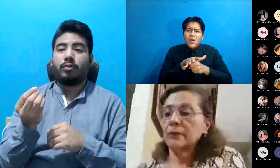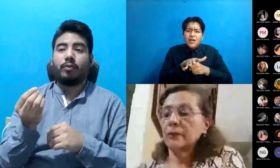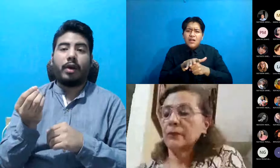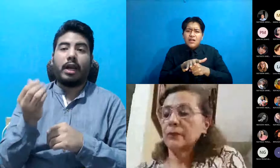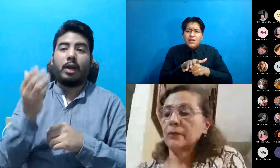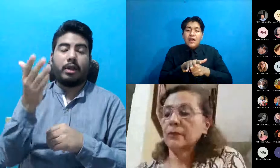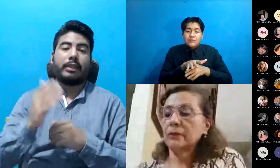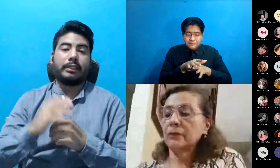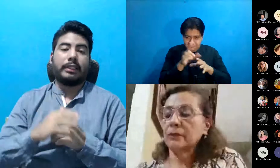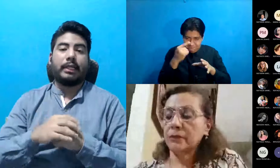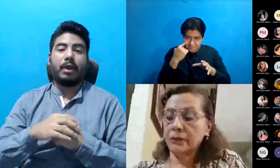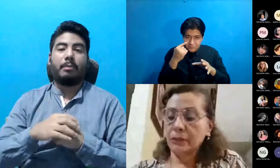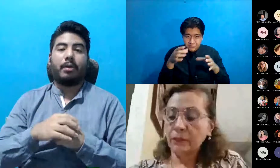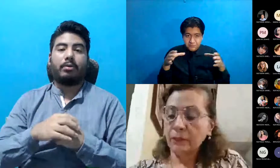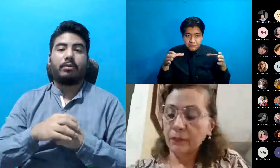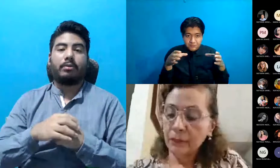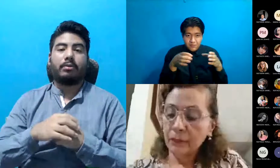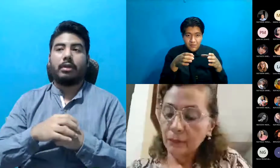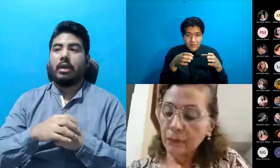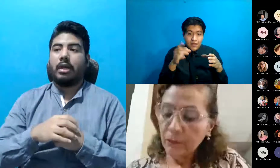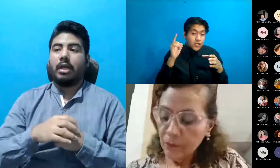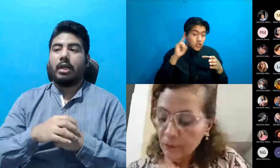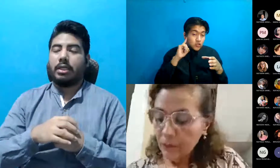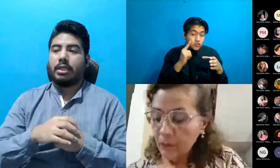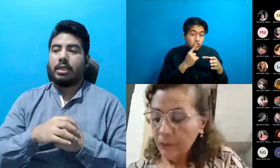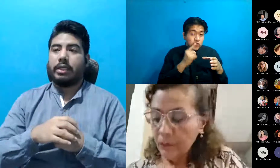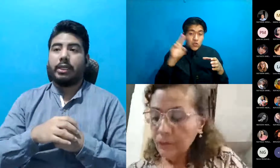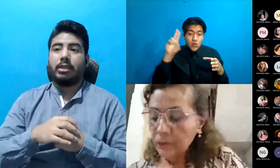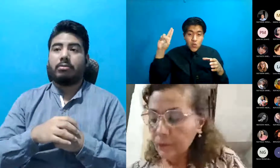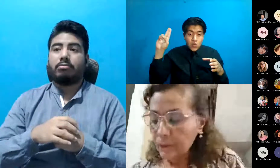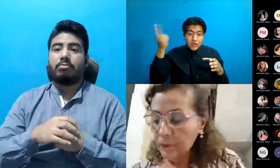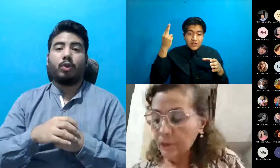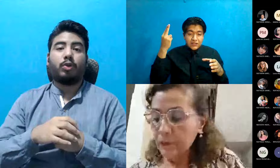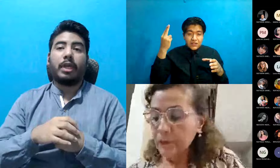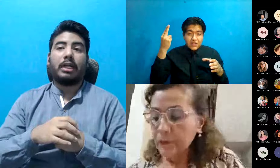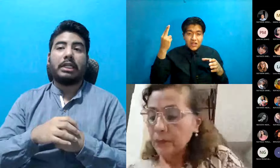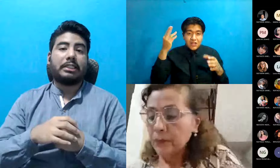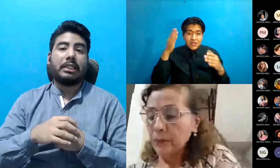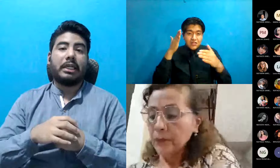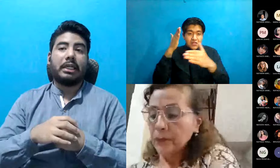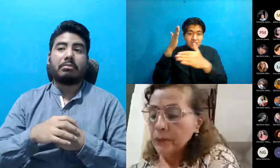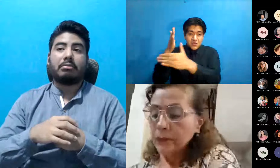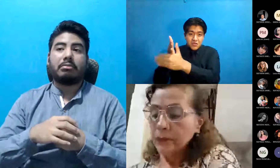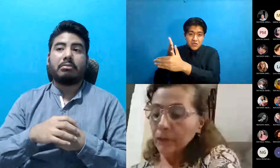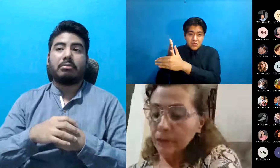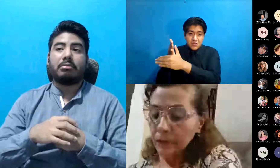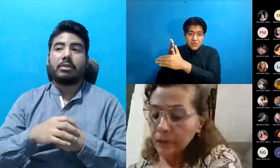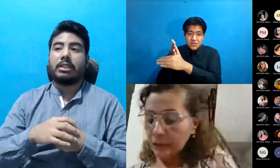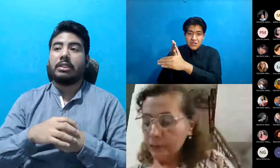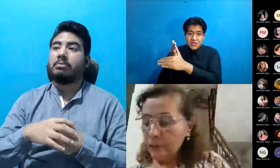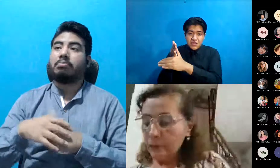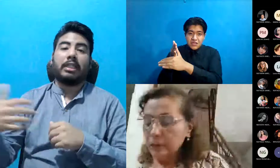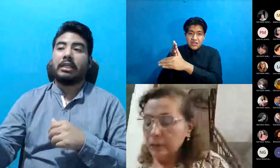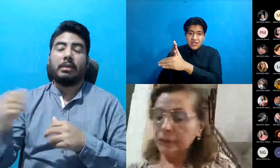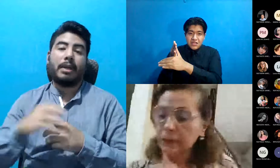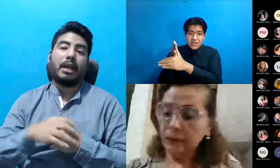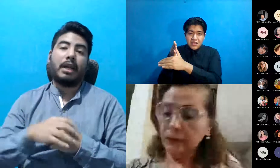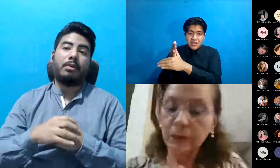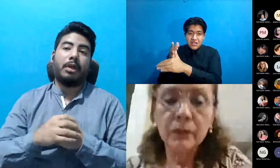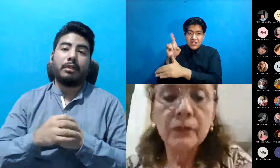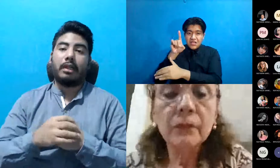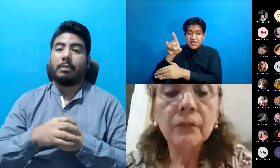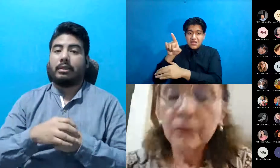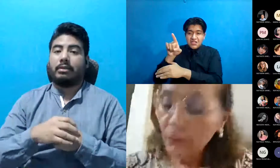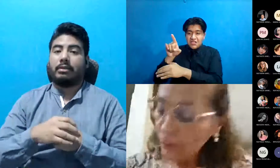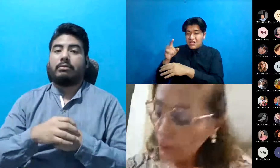el sordo fuera a la universidad, por ejemplo, y no tuviera necesidad de tener siempre